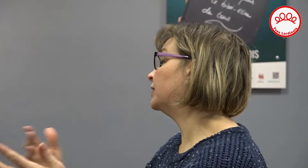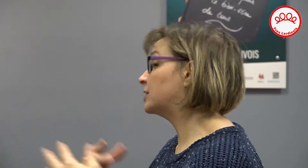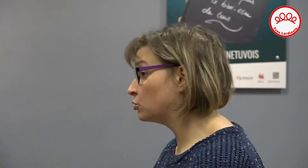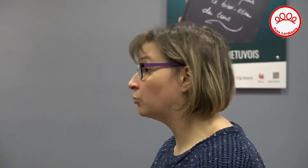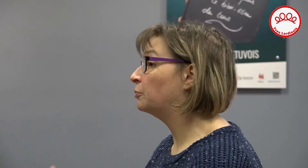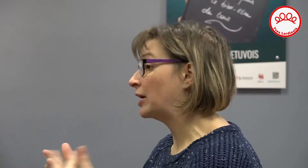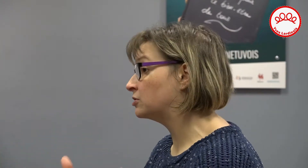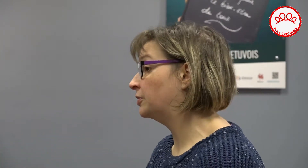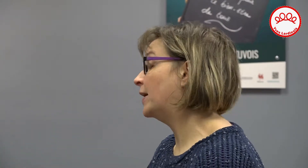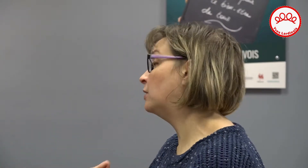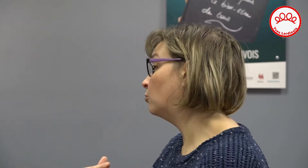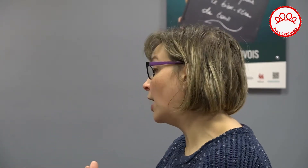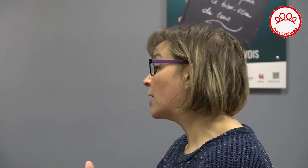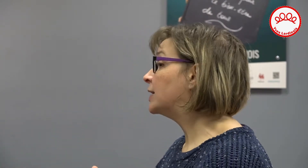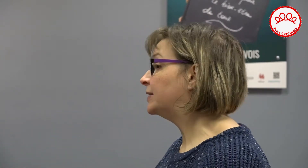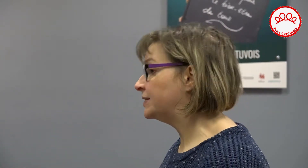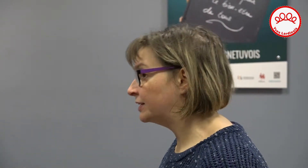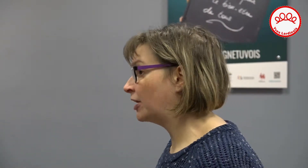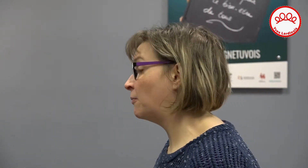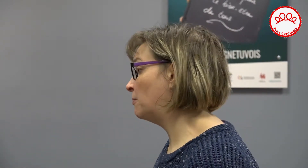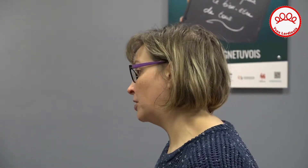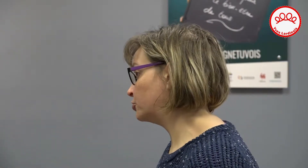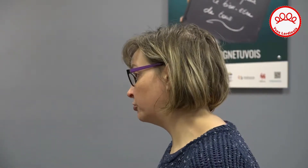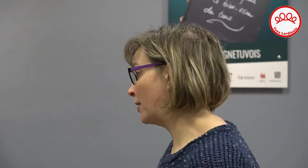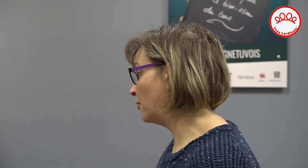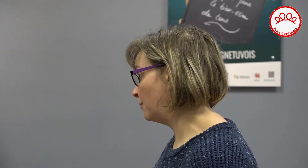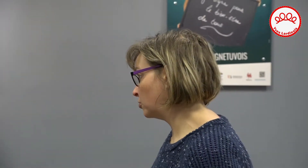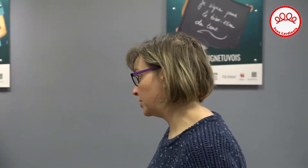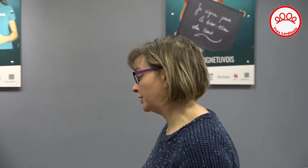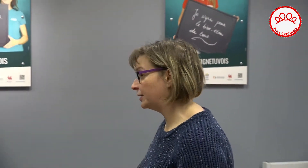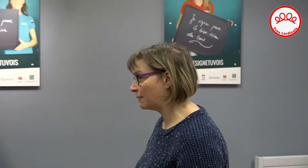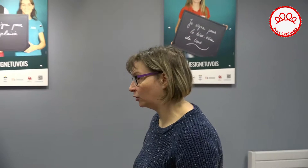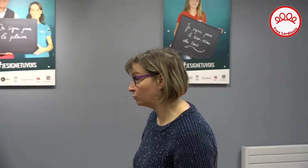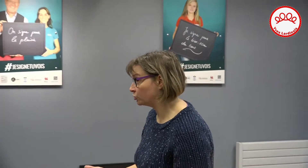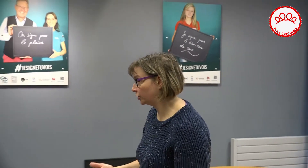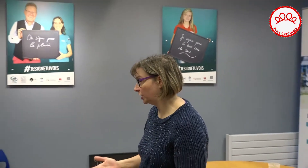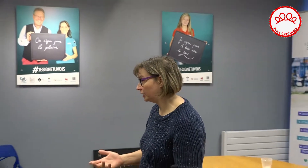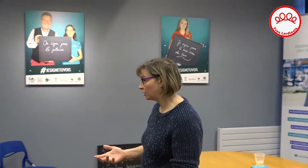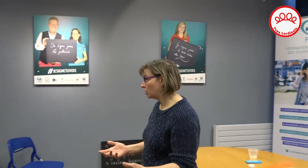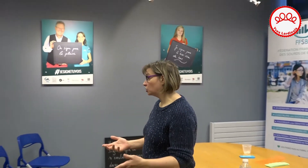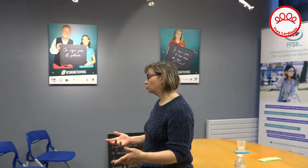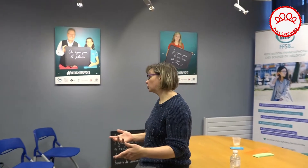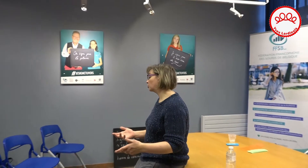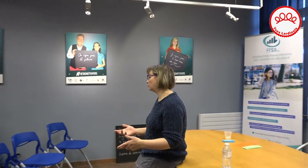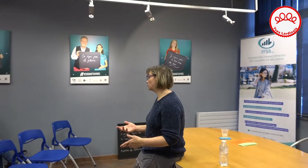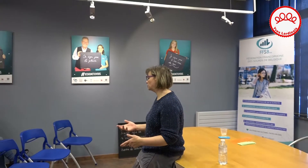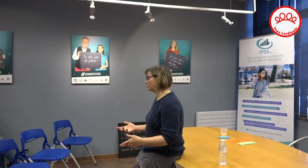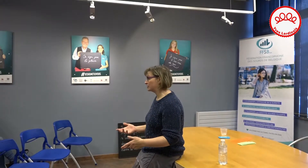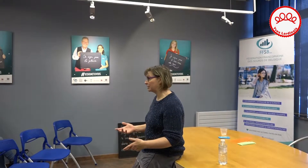que la personne ne comprend pas ou ne peut pas du coup répondre. Souvent, la communication, c'est un domaine qui